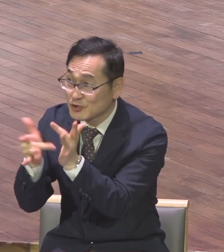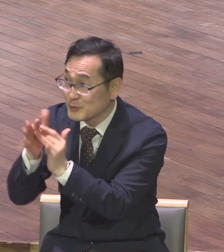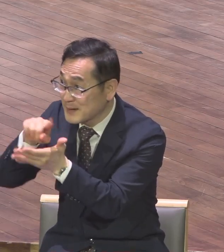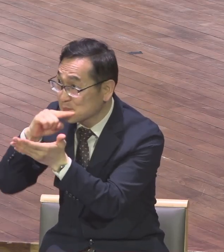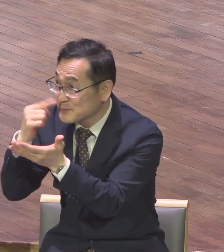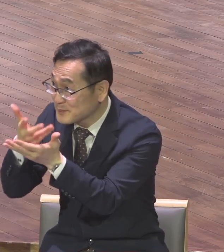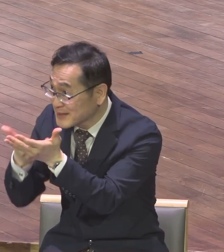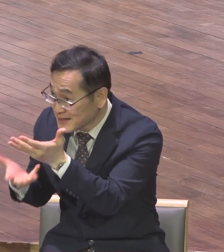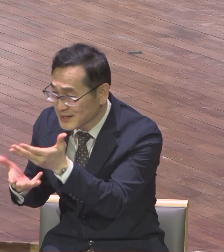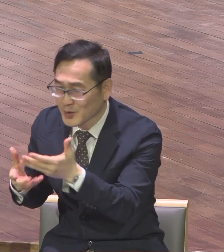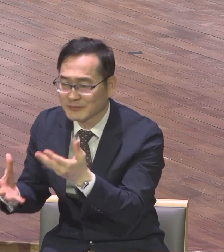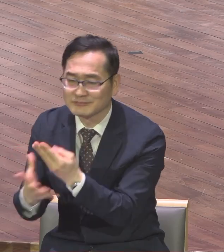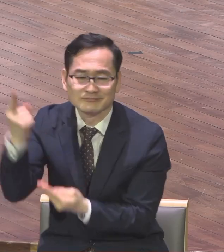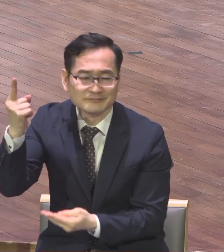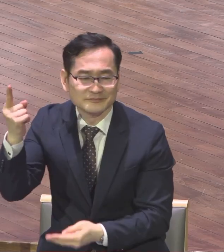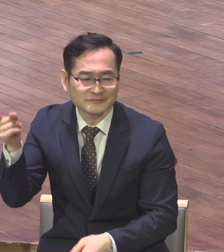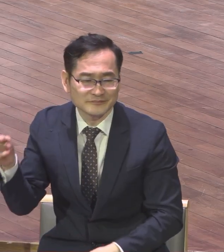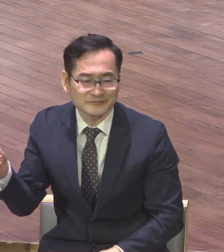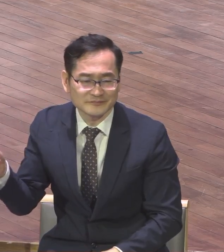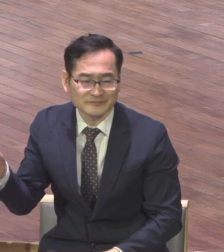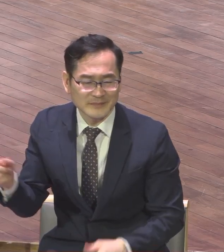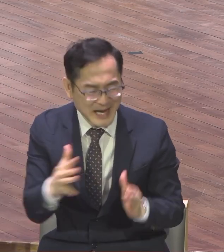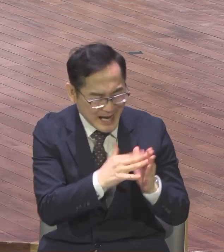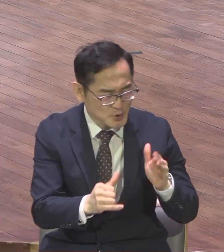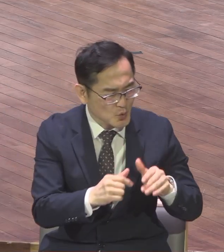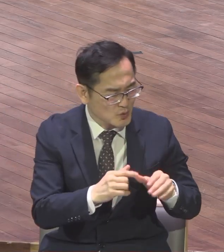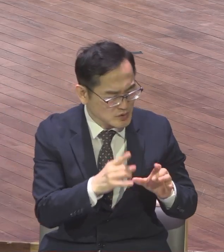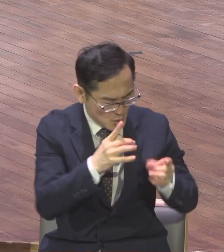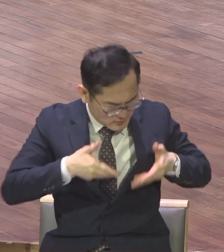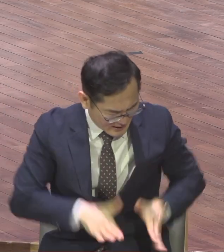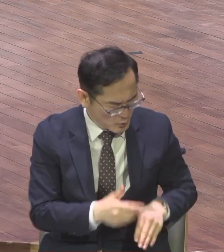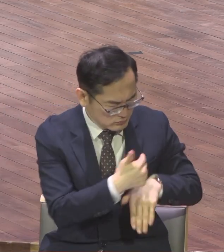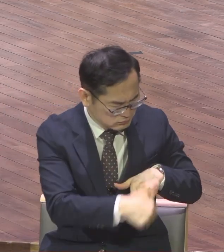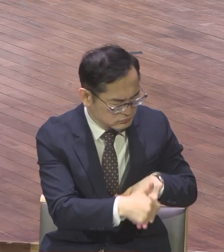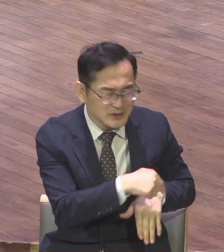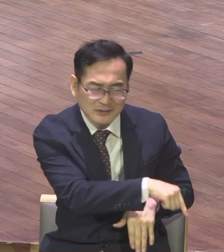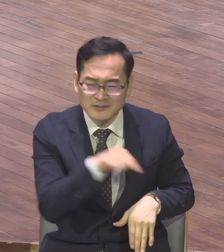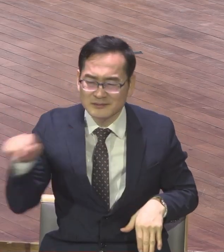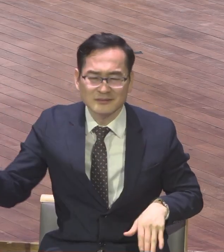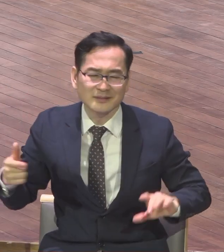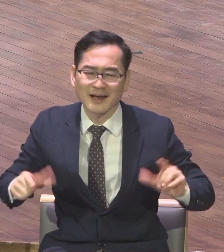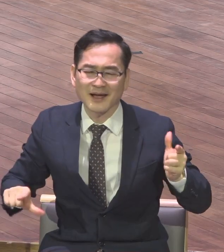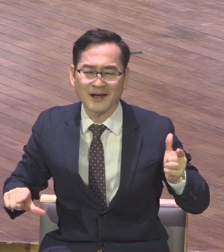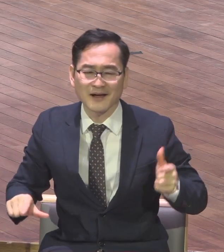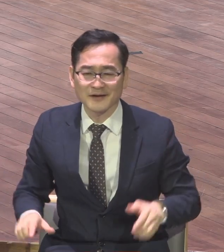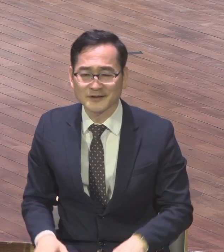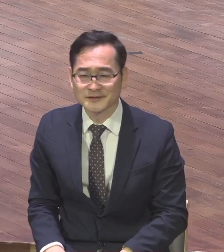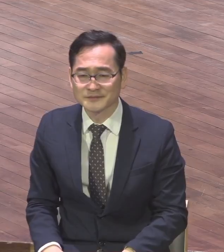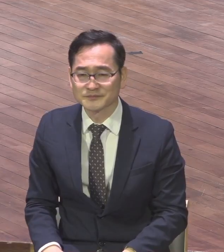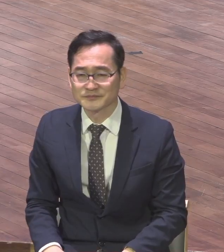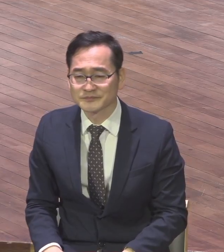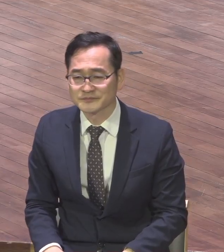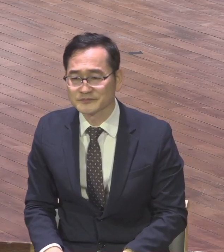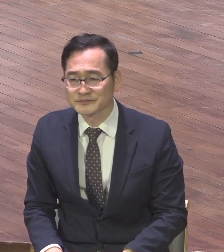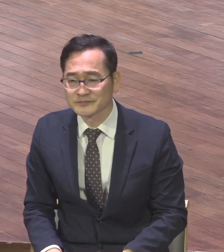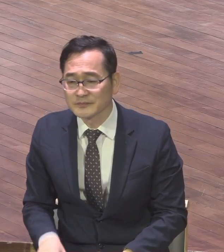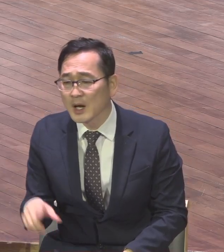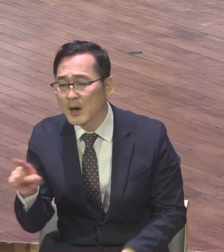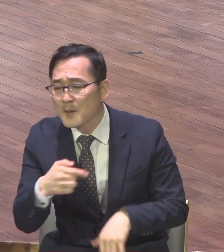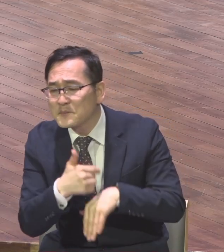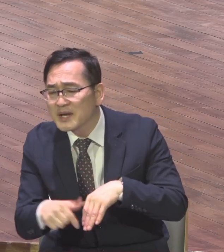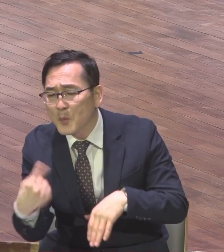공동체예요. 예수의 피로. 그래서 무슨 피 무슨 애입니까? 이런 물으면요, 여러분은 예수 보혈의 피다 이래야 돼요.